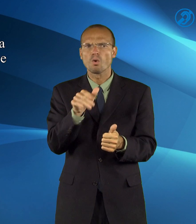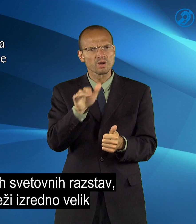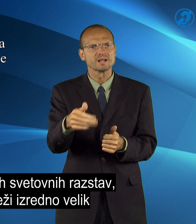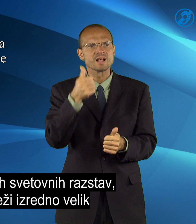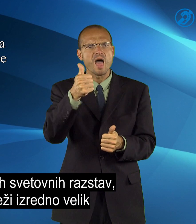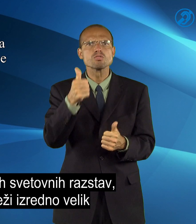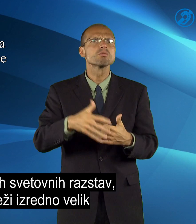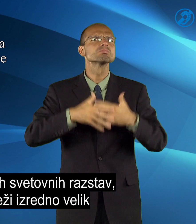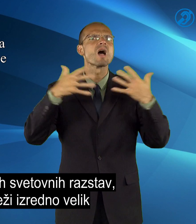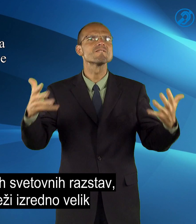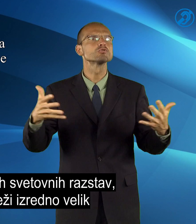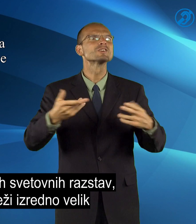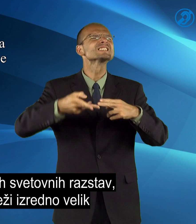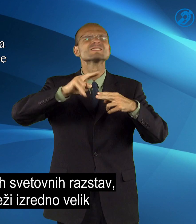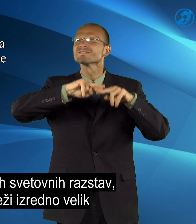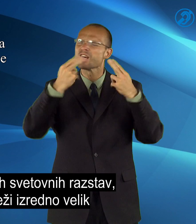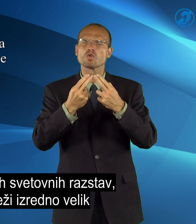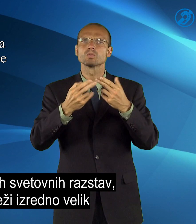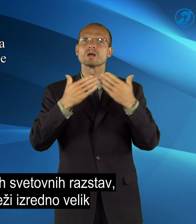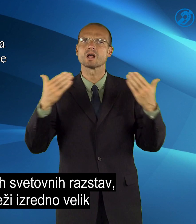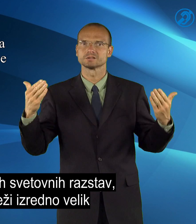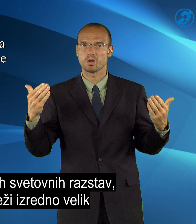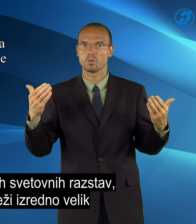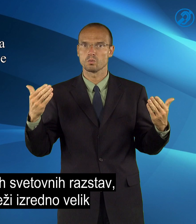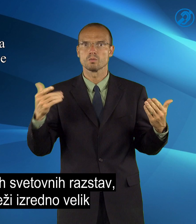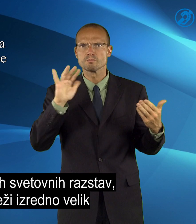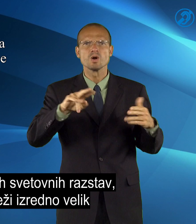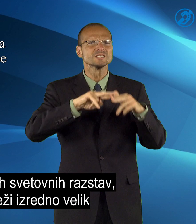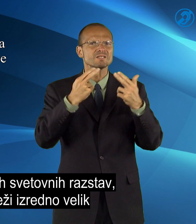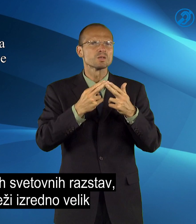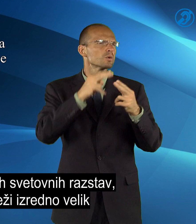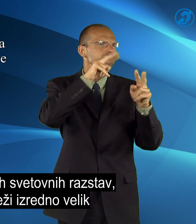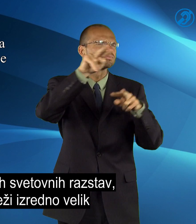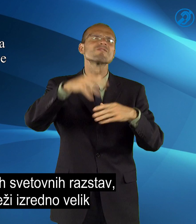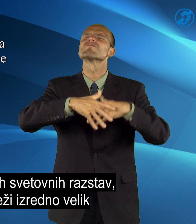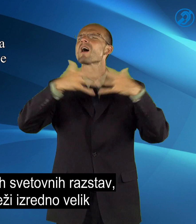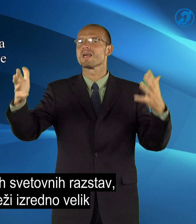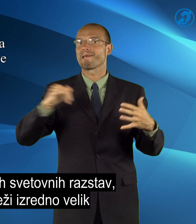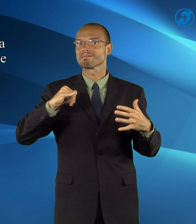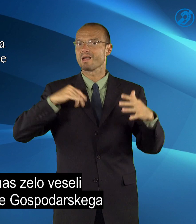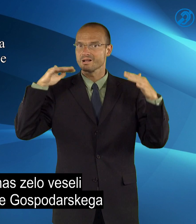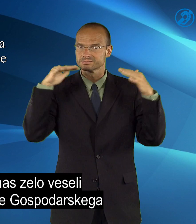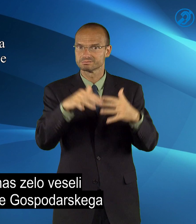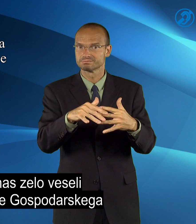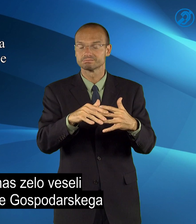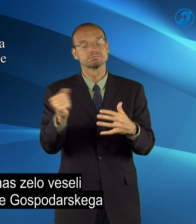Gre za eno največjih svetovnih razstav, ki po svetu beleži izredno velik interes, zato nas zelo veseli